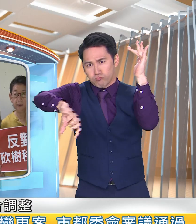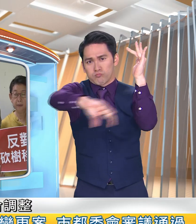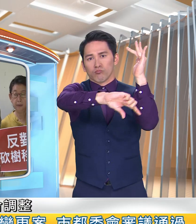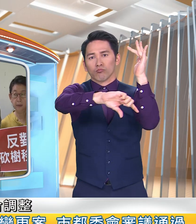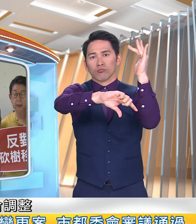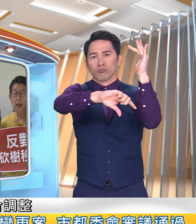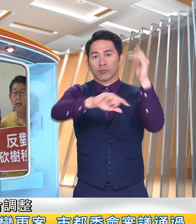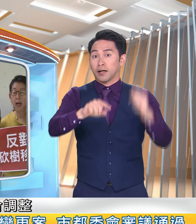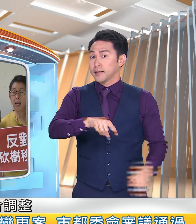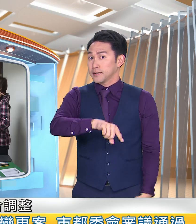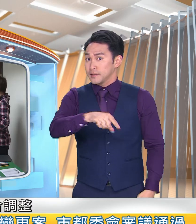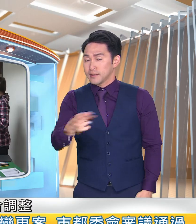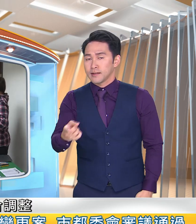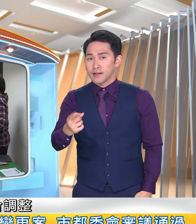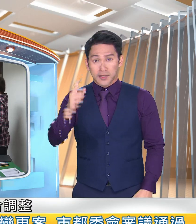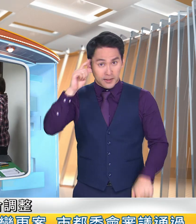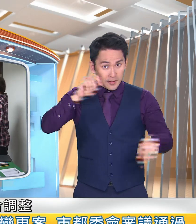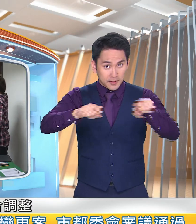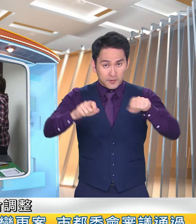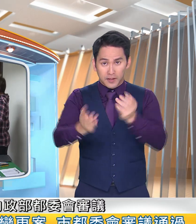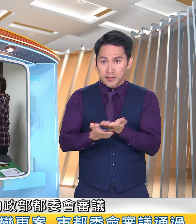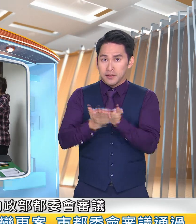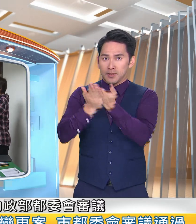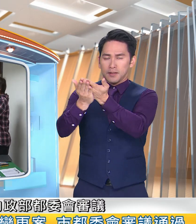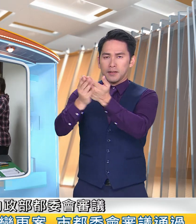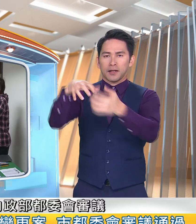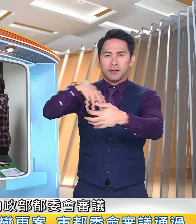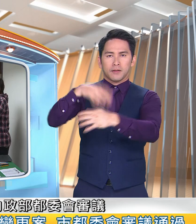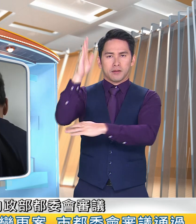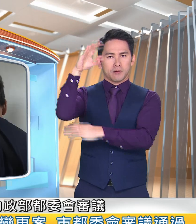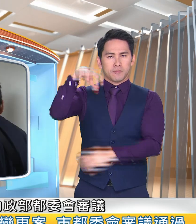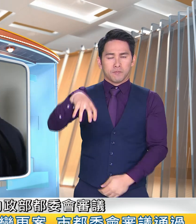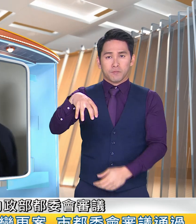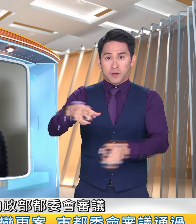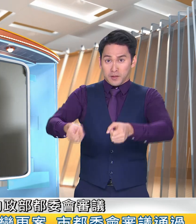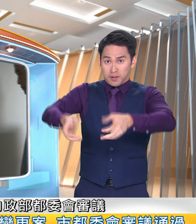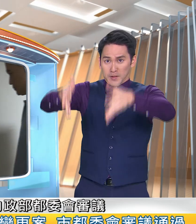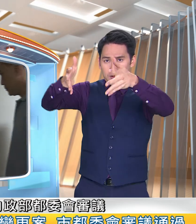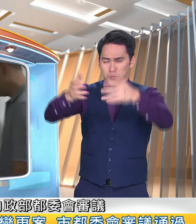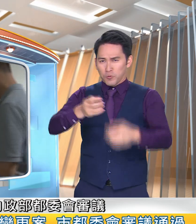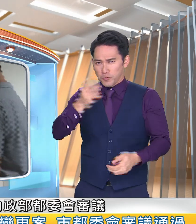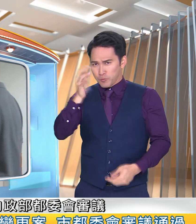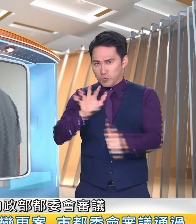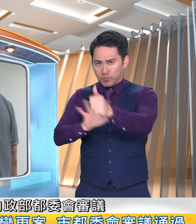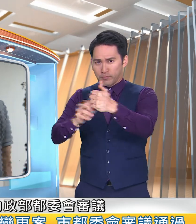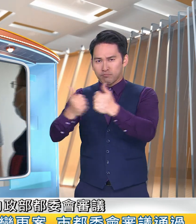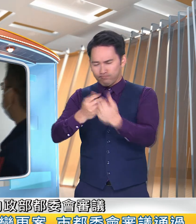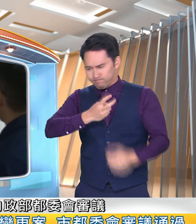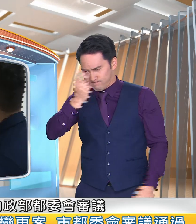动线也配合调整，此案后续将送内政部都委会来审议。